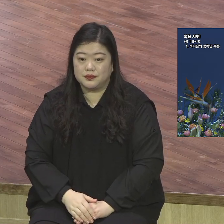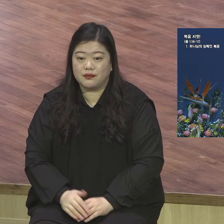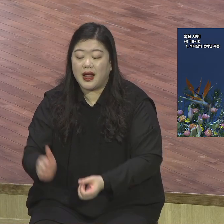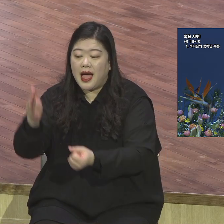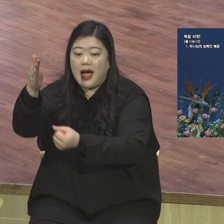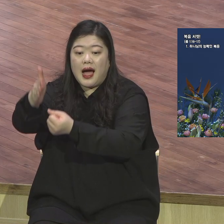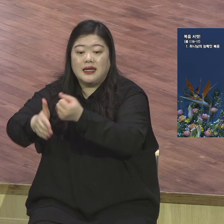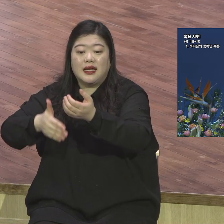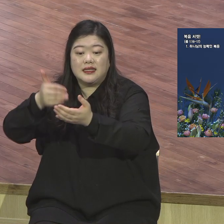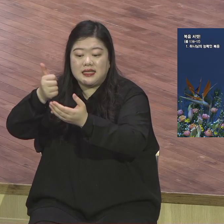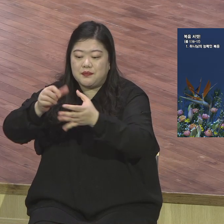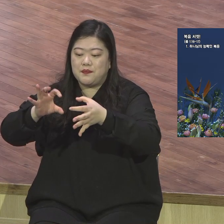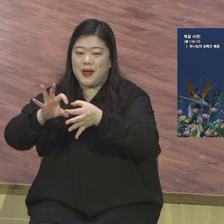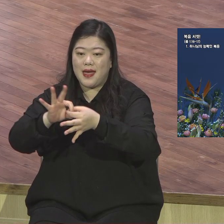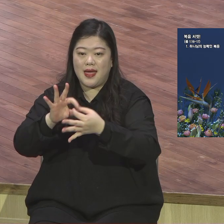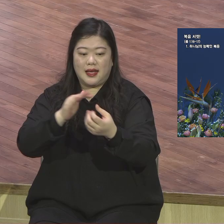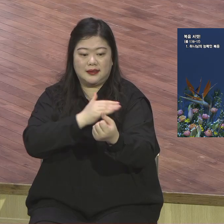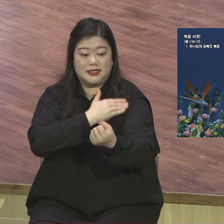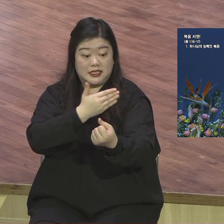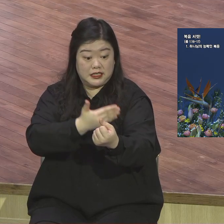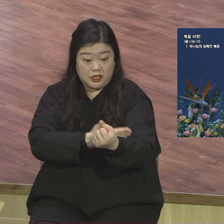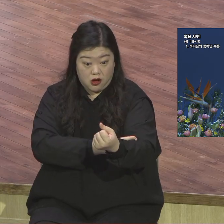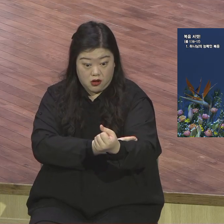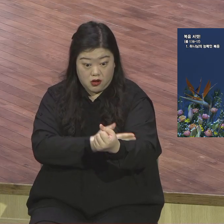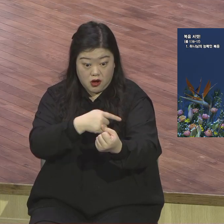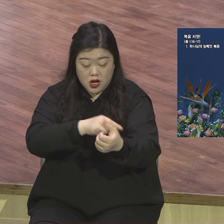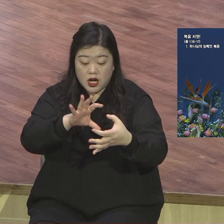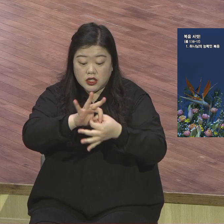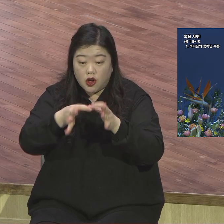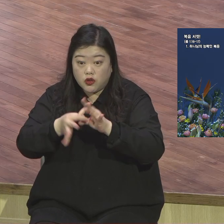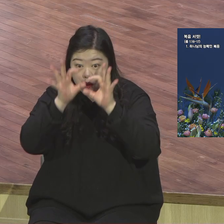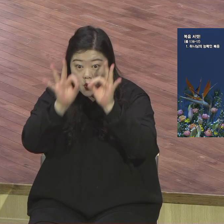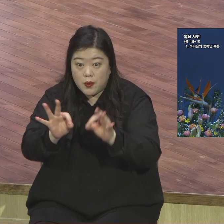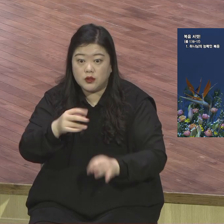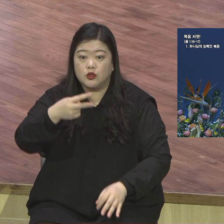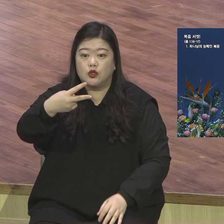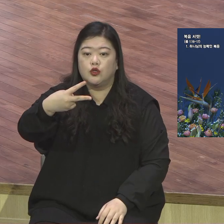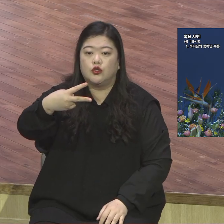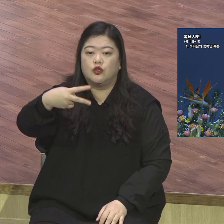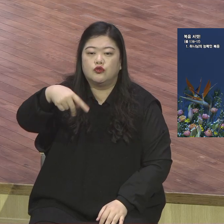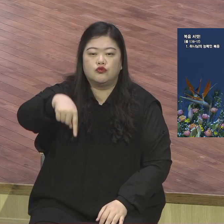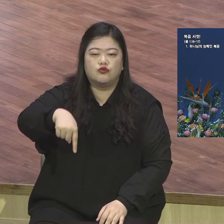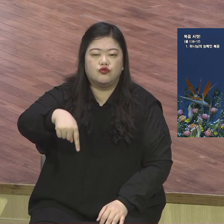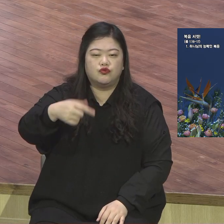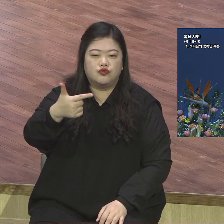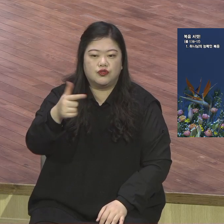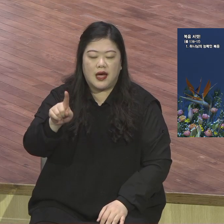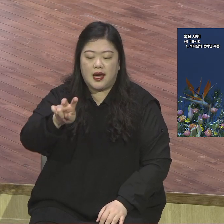헬라말로 두나미스라는데, 두나미스, 영어로 다이나믹, 다이나마이트,